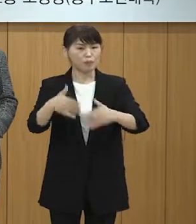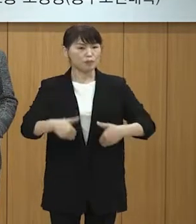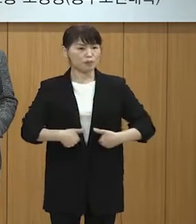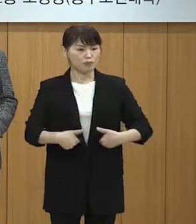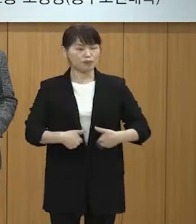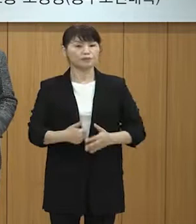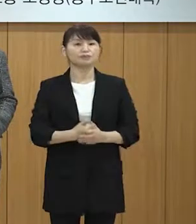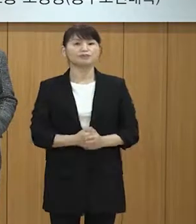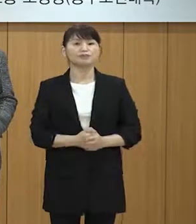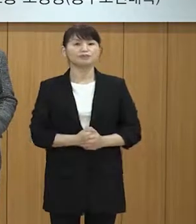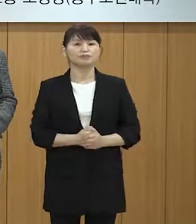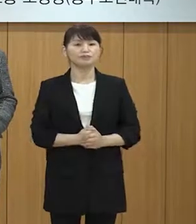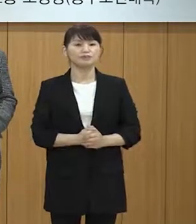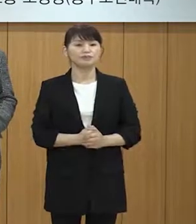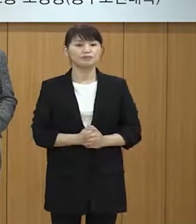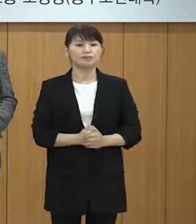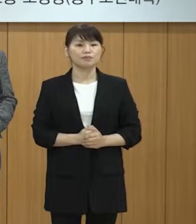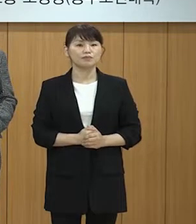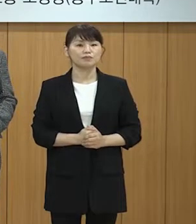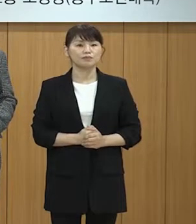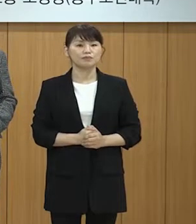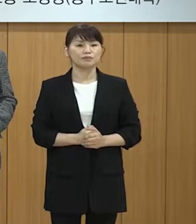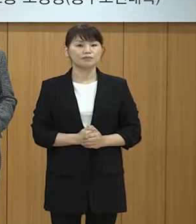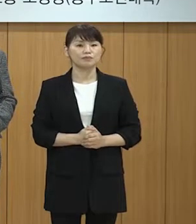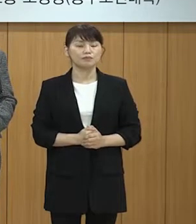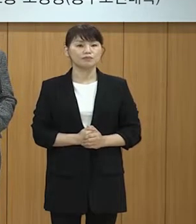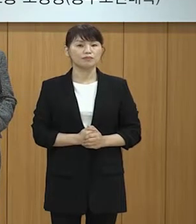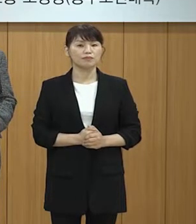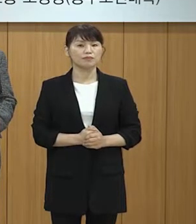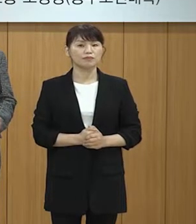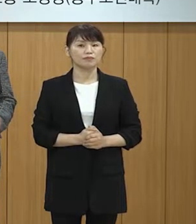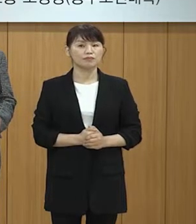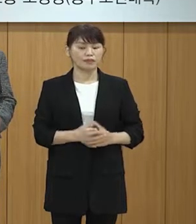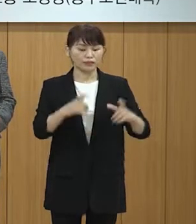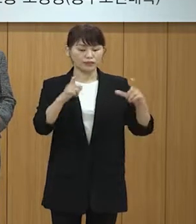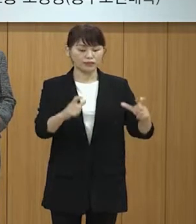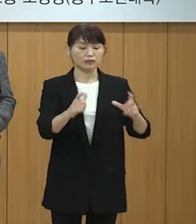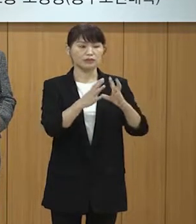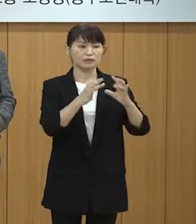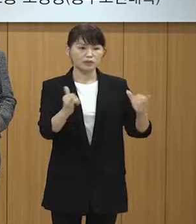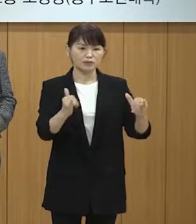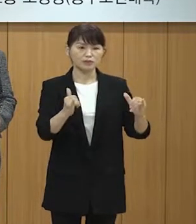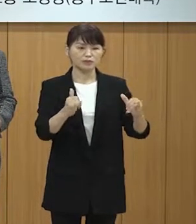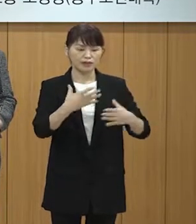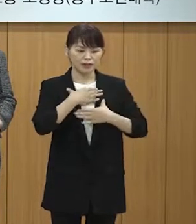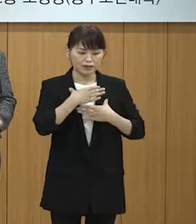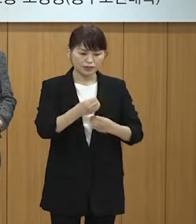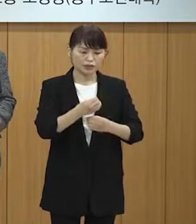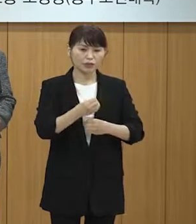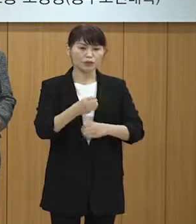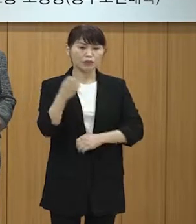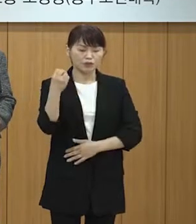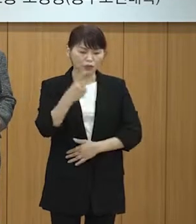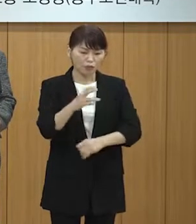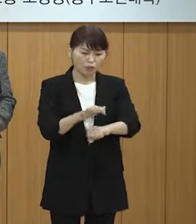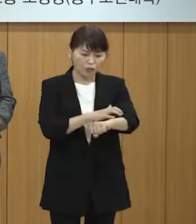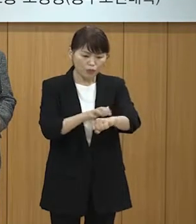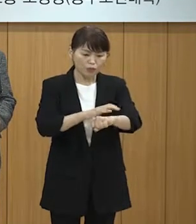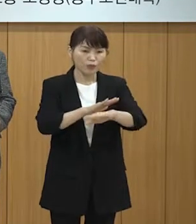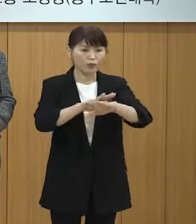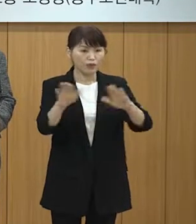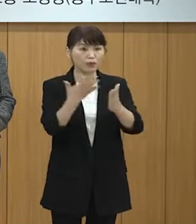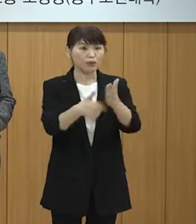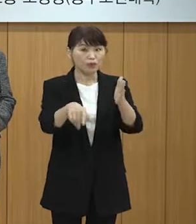생각합니다. 마지막으로 주민의 안전 확보와 불편 사항을 해소하고 시기를